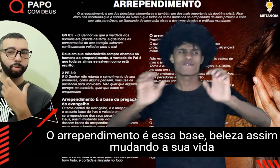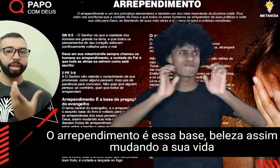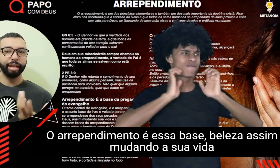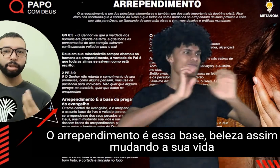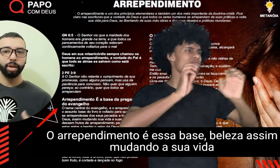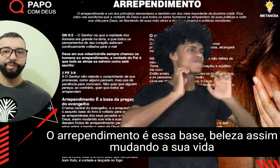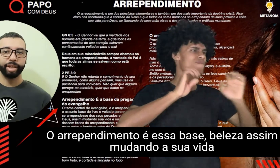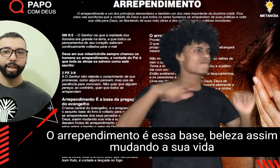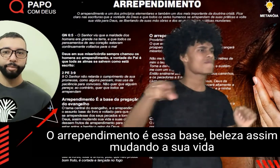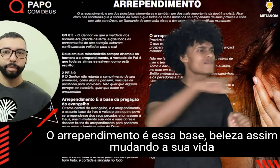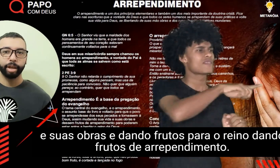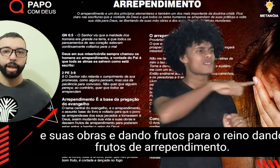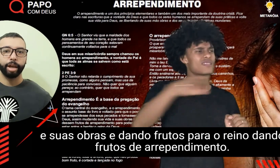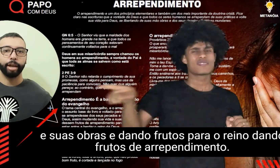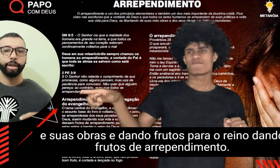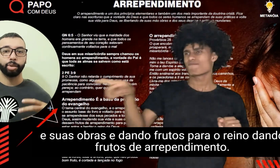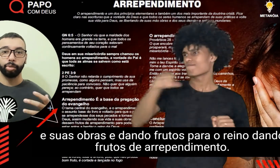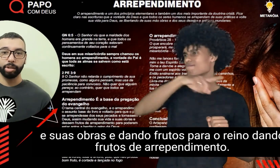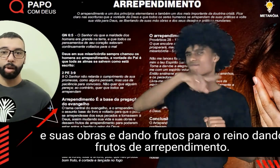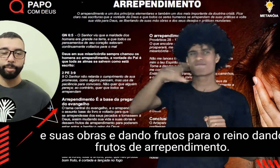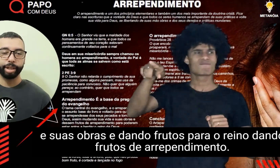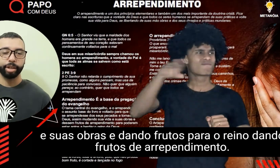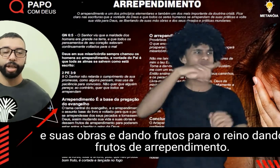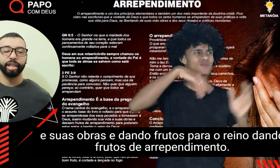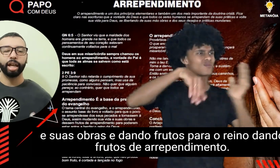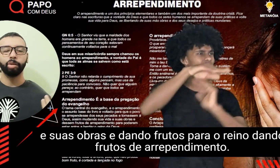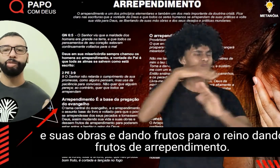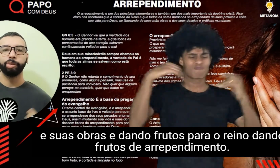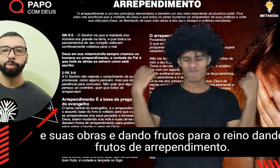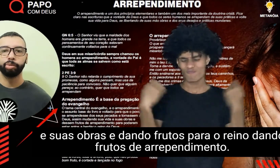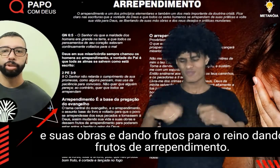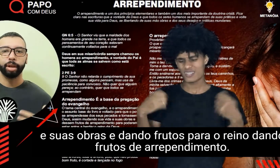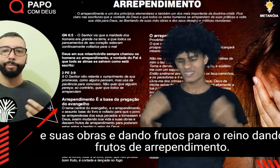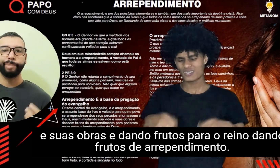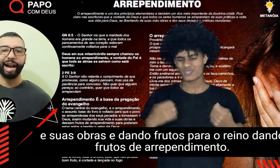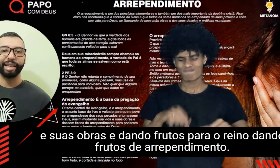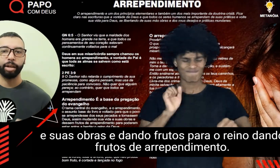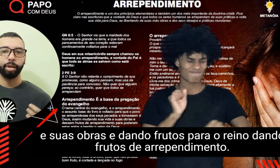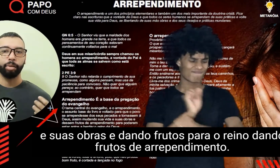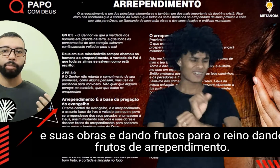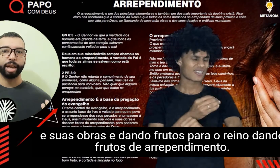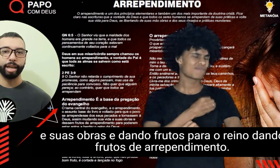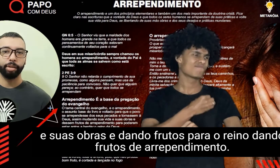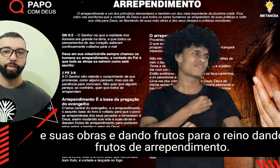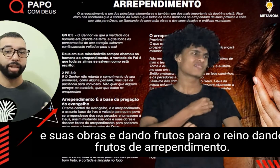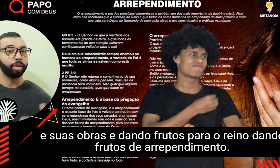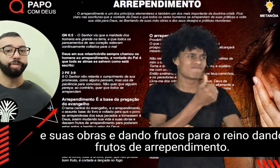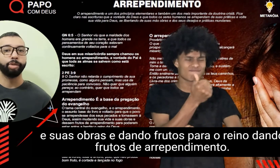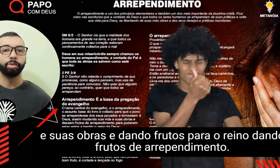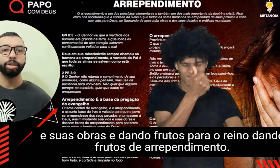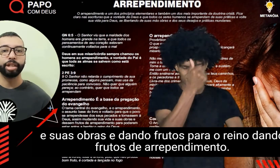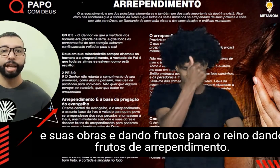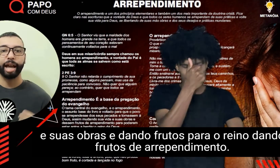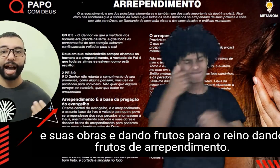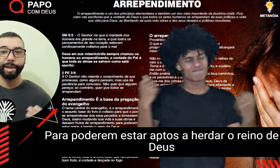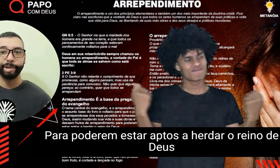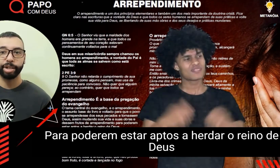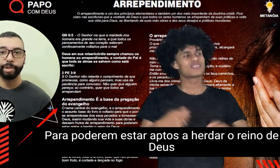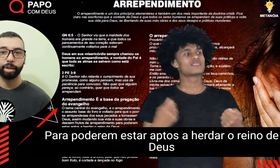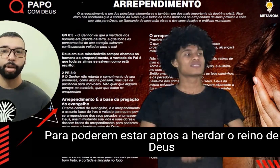Assim, mudando a sua vida e suas obras e dando frutos para o reino, dando frutos